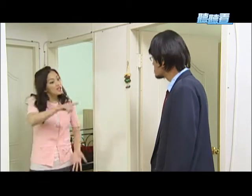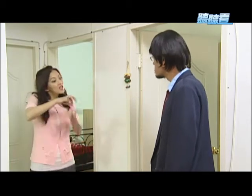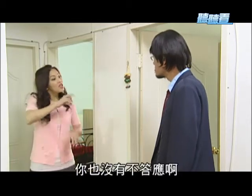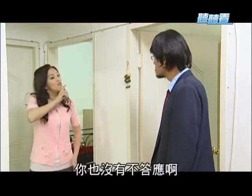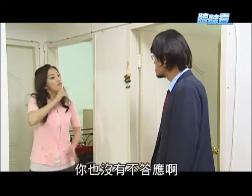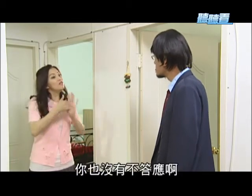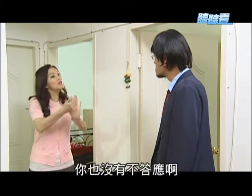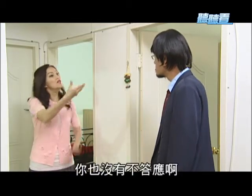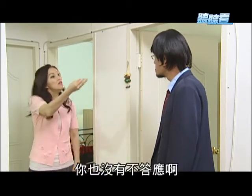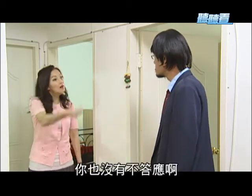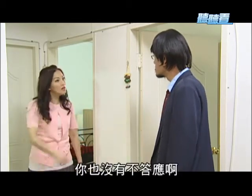你也没有不答应啊。